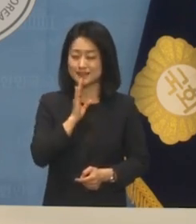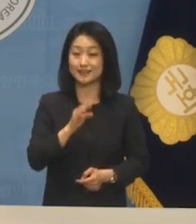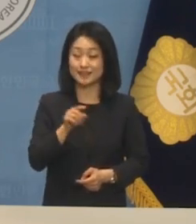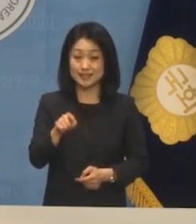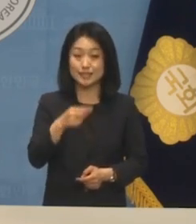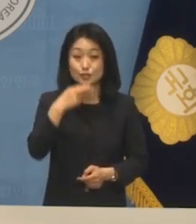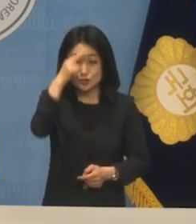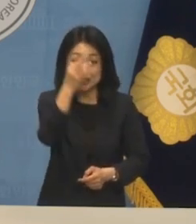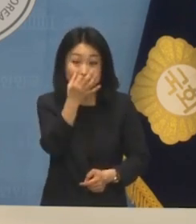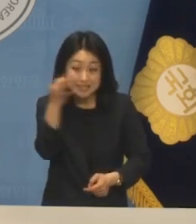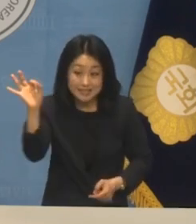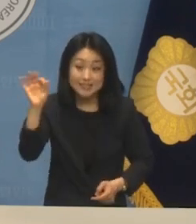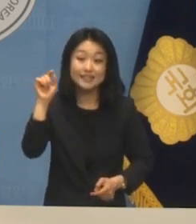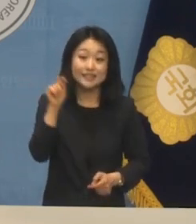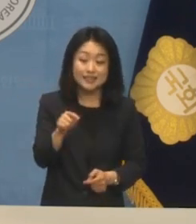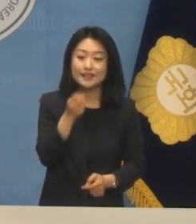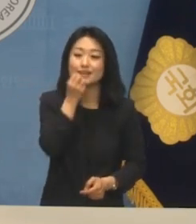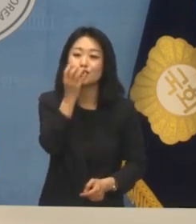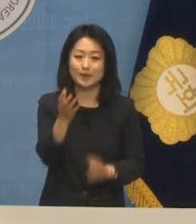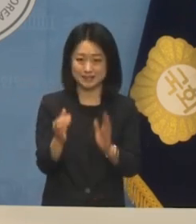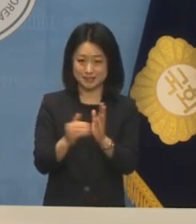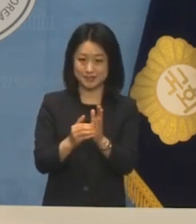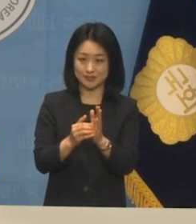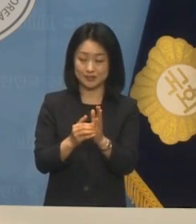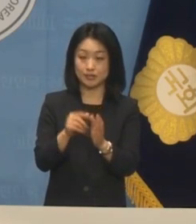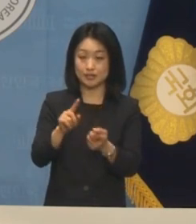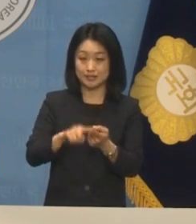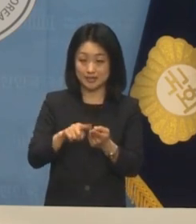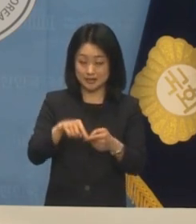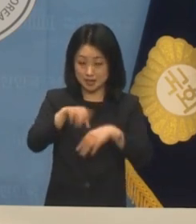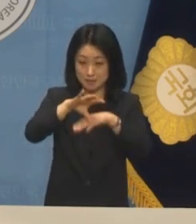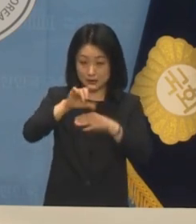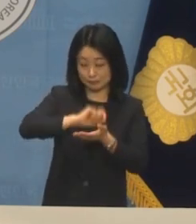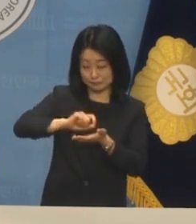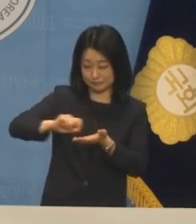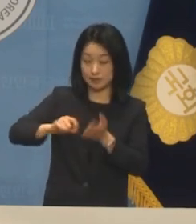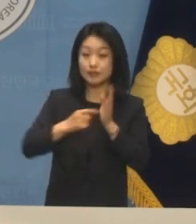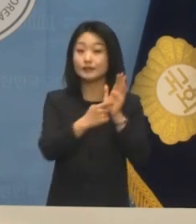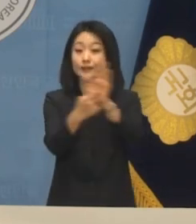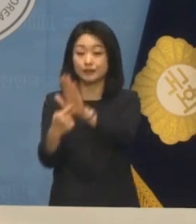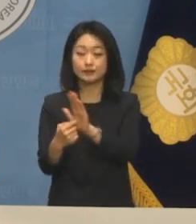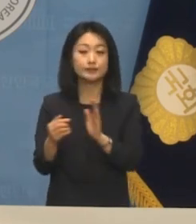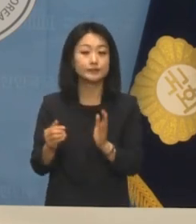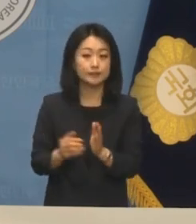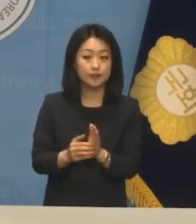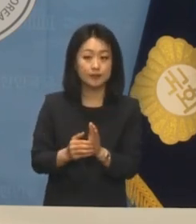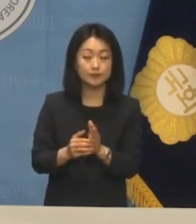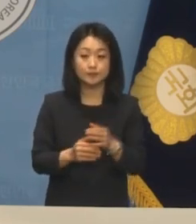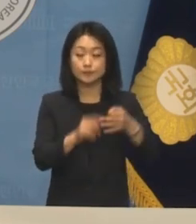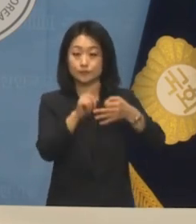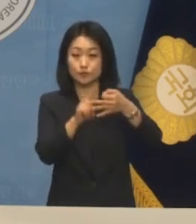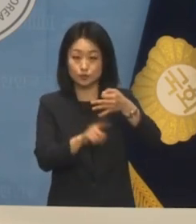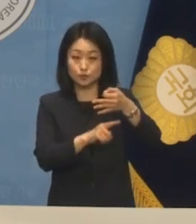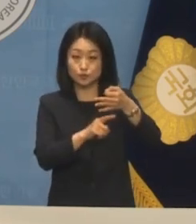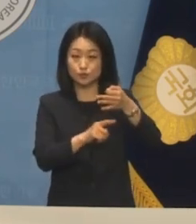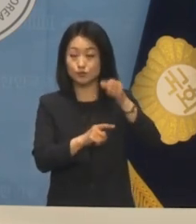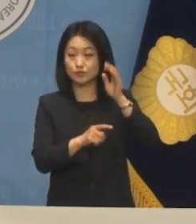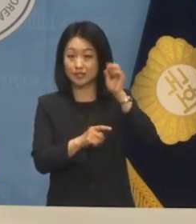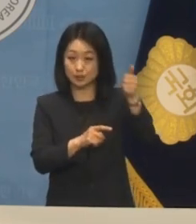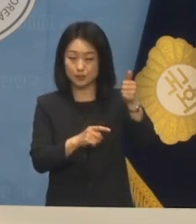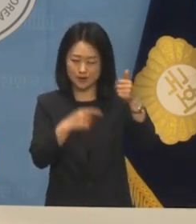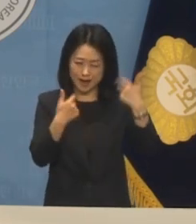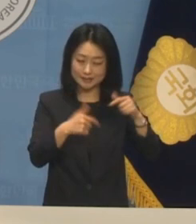사실상 음주를 시인하는 취지의 진술을 한 것이 언론 보도를 통해 알려졌습니다. 윤석열 대통령이 자주